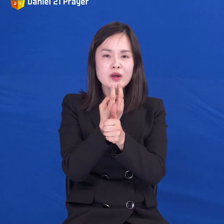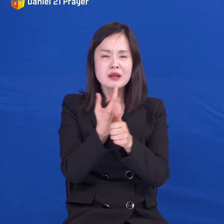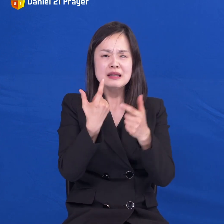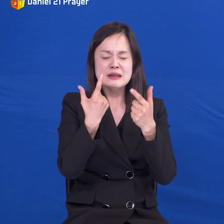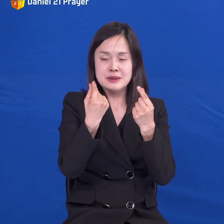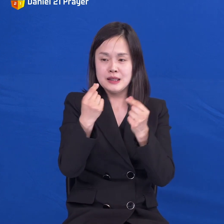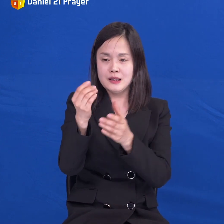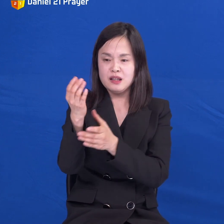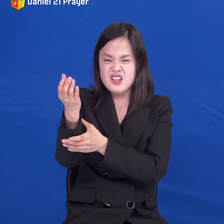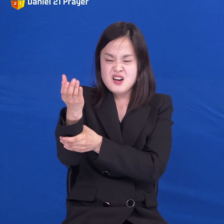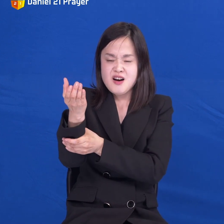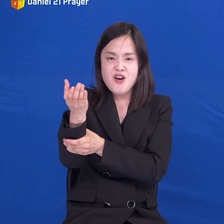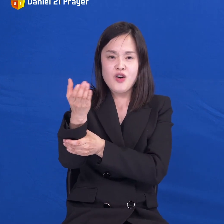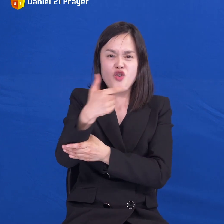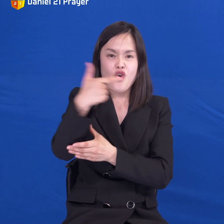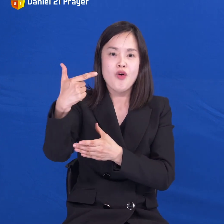담백합니다.